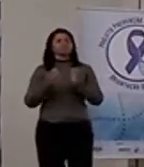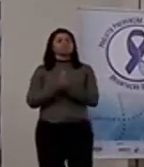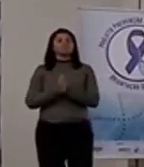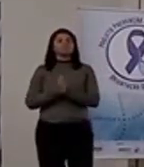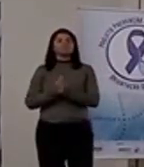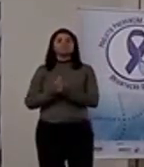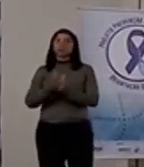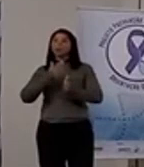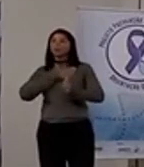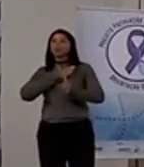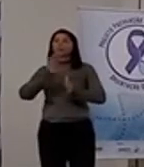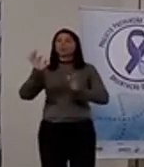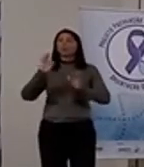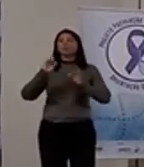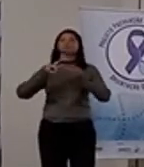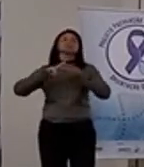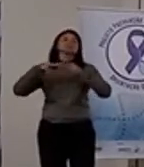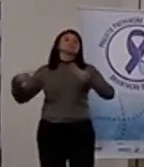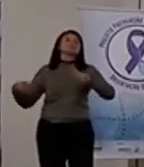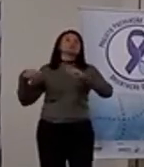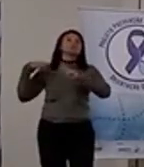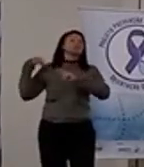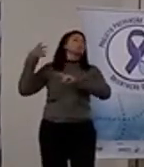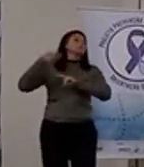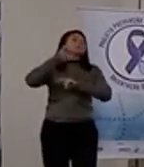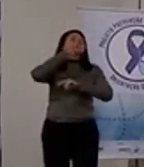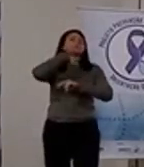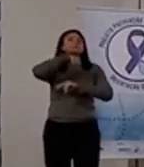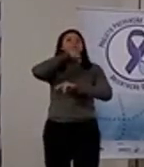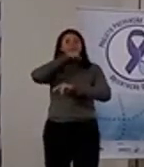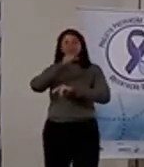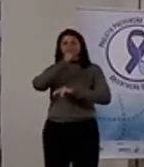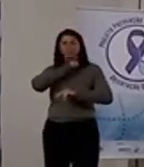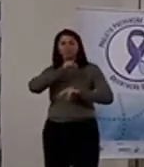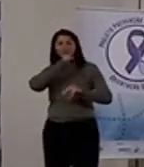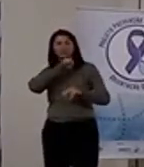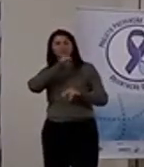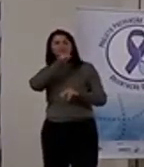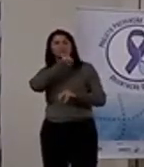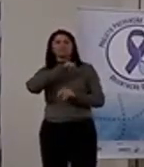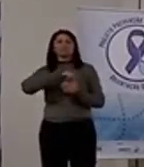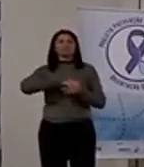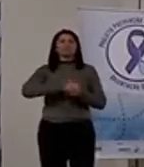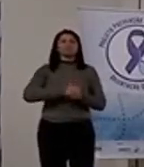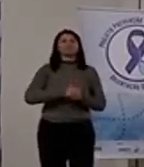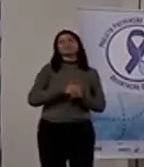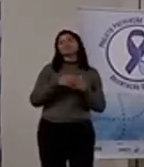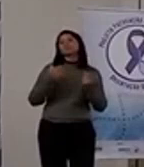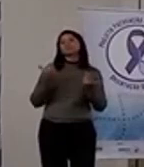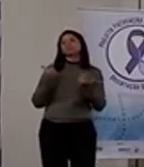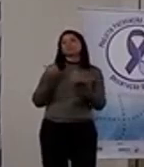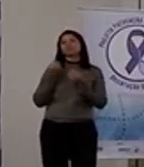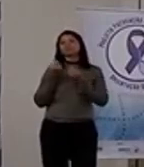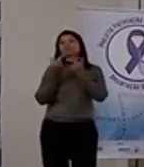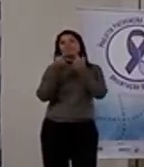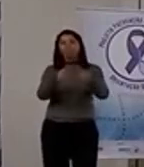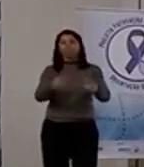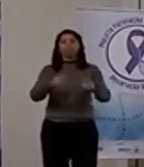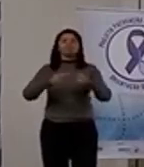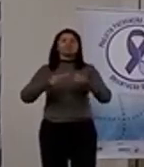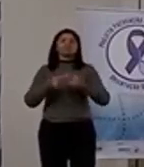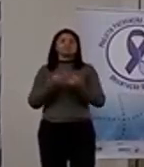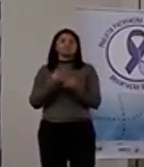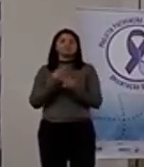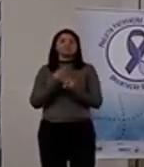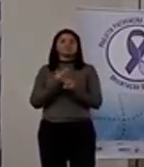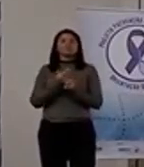Eu não gosto do termo genético, o pessoal fala assim, mãe idosa, porque eu já acho meu pejorativo isso. Mas eu diria assim, que é idosa